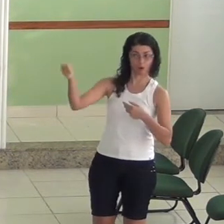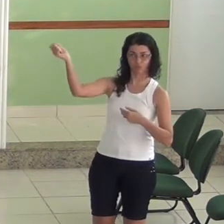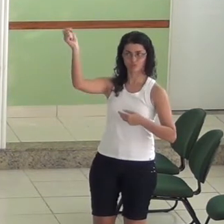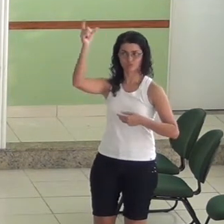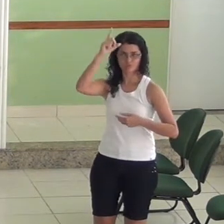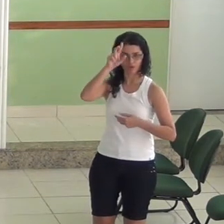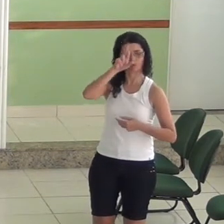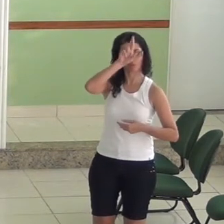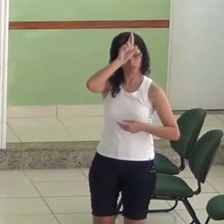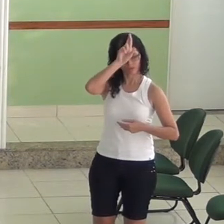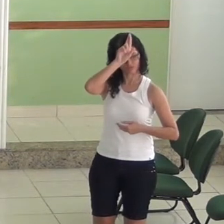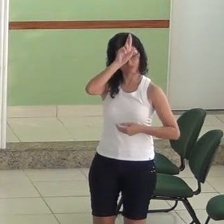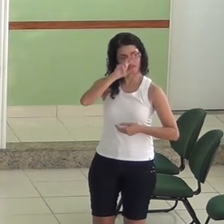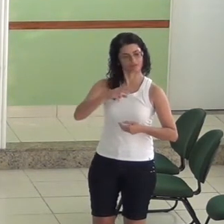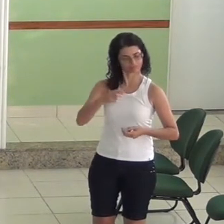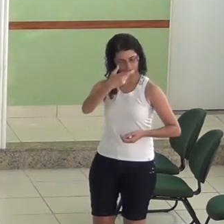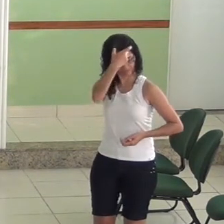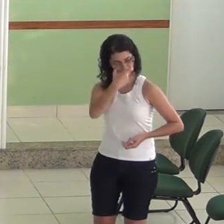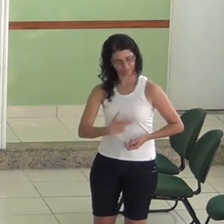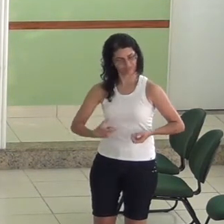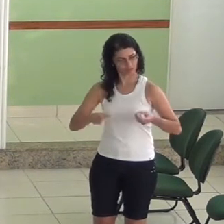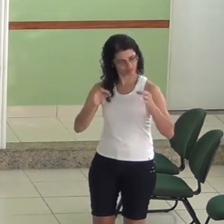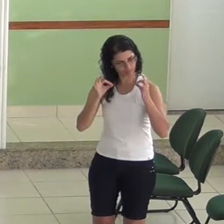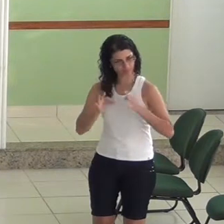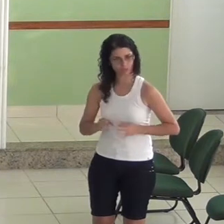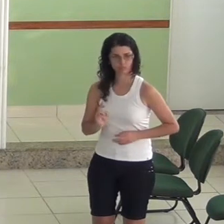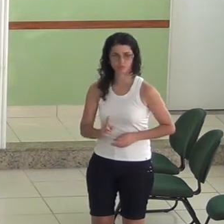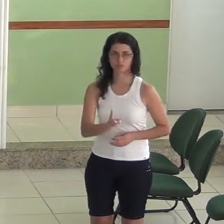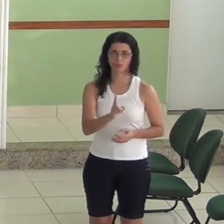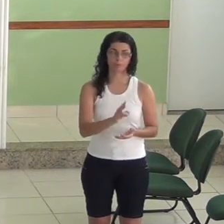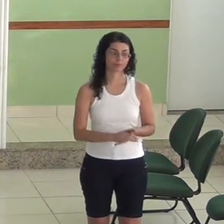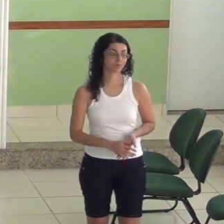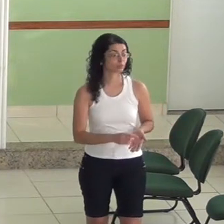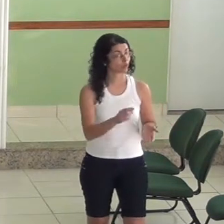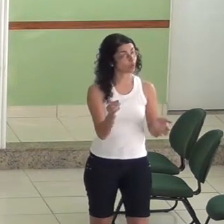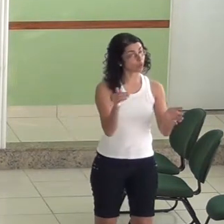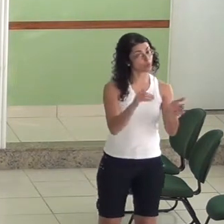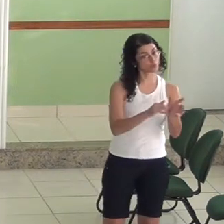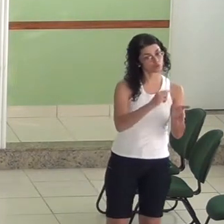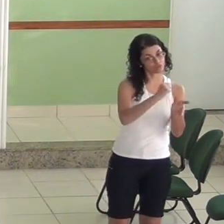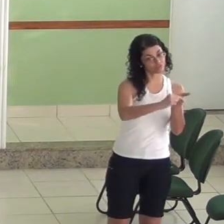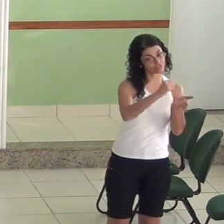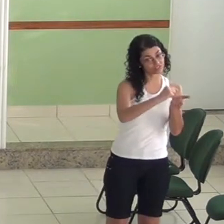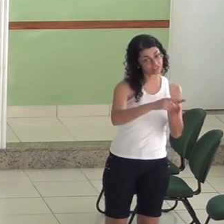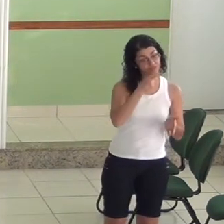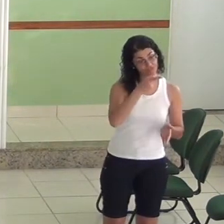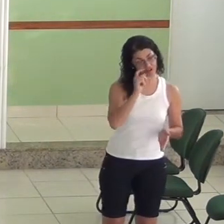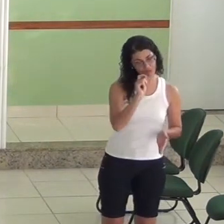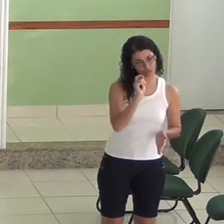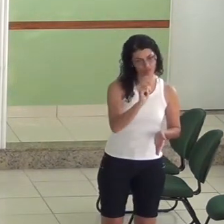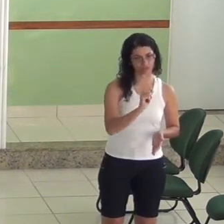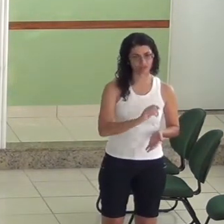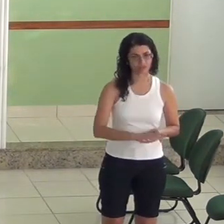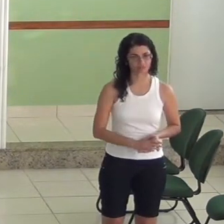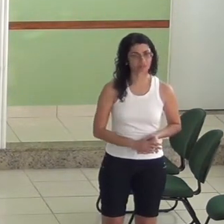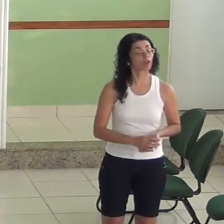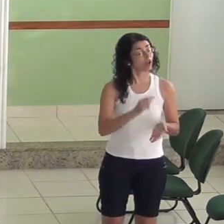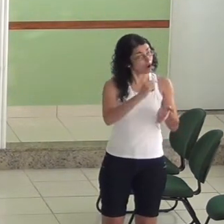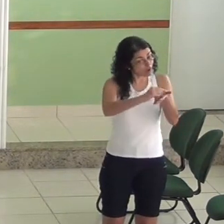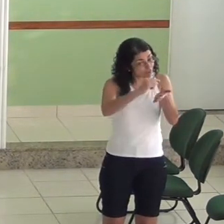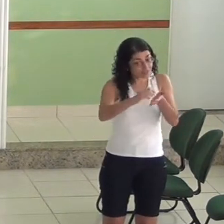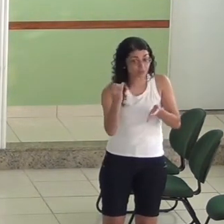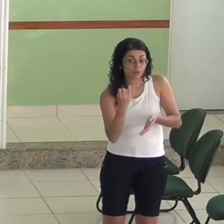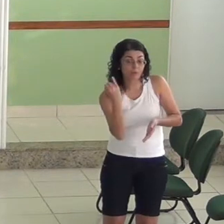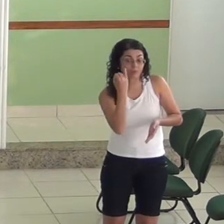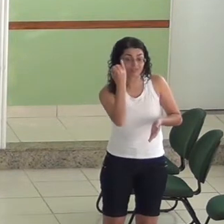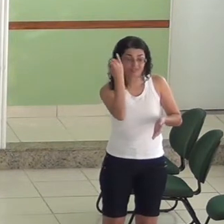inocente. Que possamos fazer deste, principalmente deste último versículo da primeira parte, um versículo que faça parte da nossa vida, da